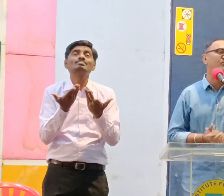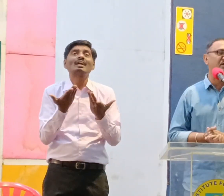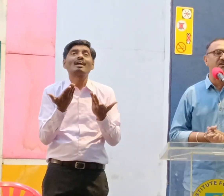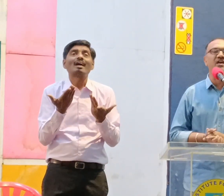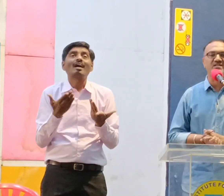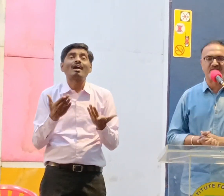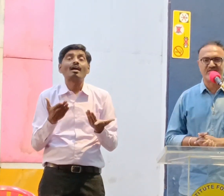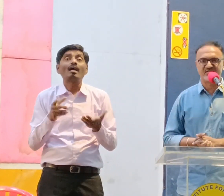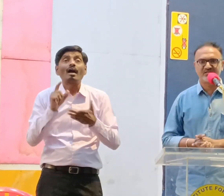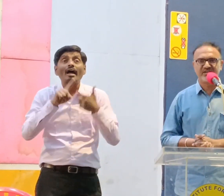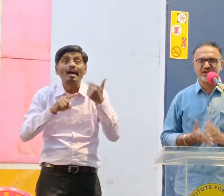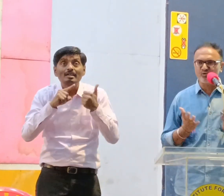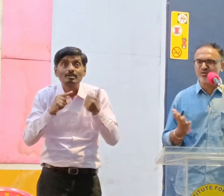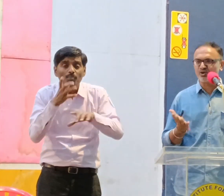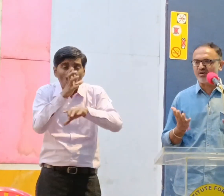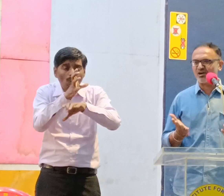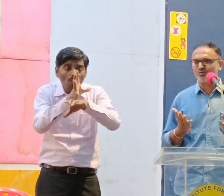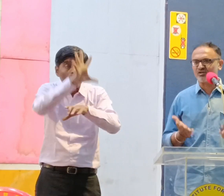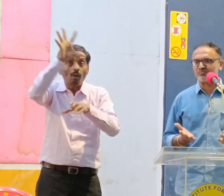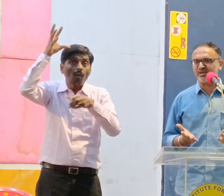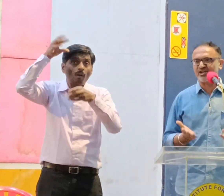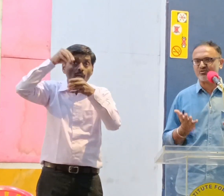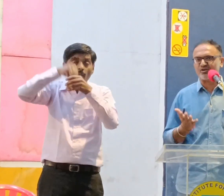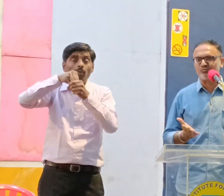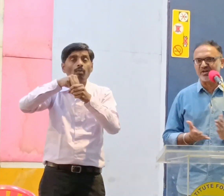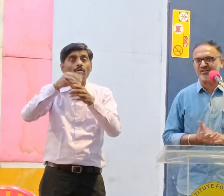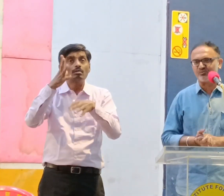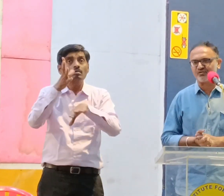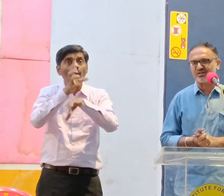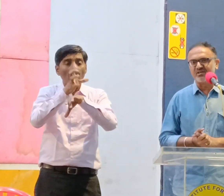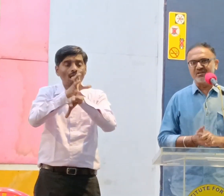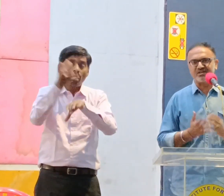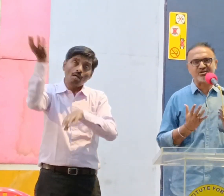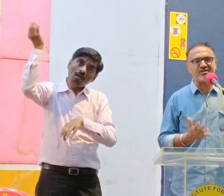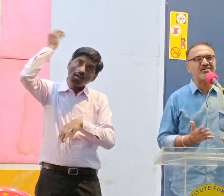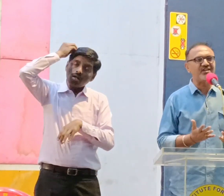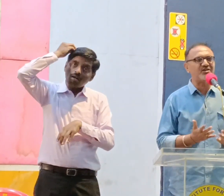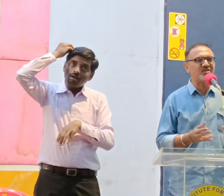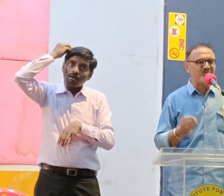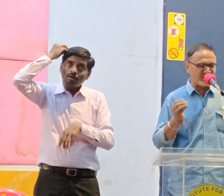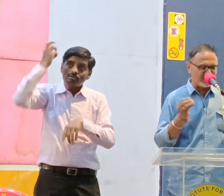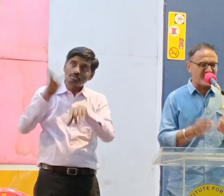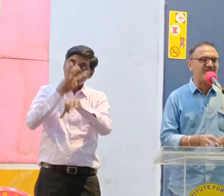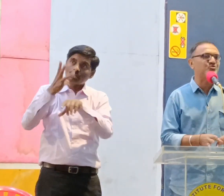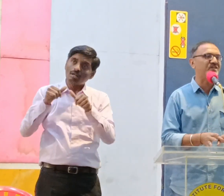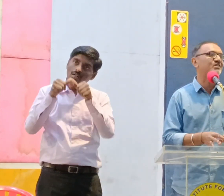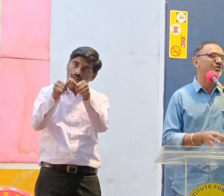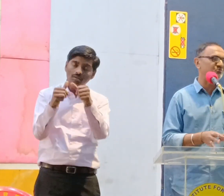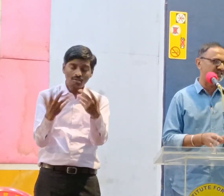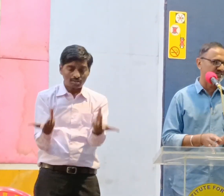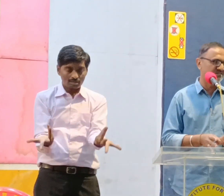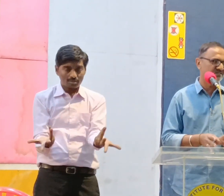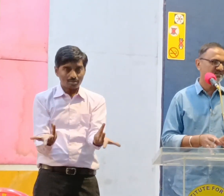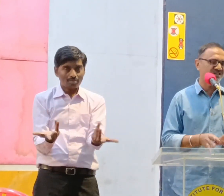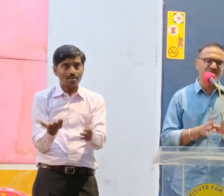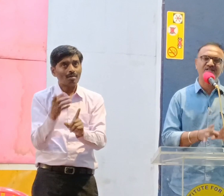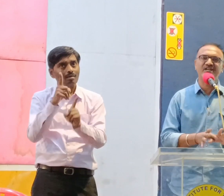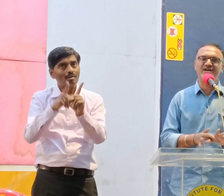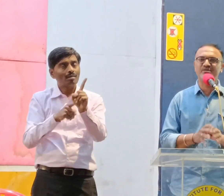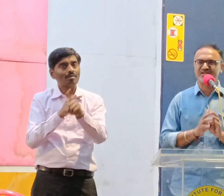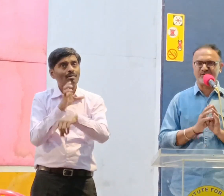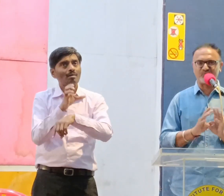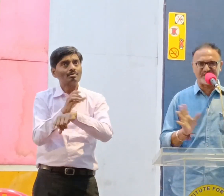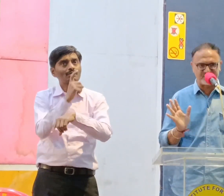સાગર સમાવવાની કળા છે કેટલું બધું તમે આખું વર્ષ ભણ્યા છો આખું પાઠ્યપુસ્તક અને 3 કલાકમાં તમારે એ નીચોવાઈ જવાનું છે એ